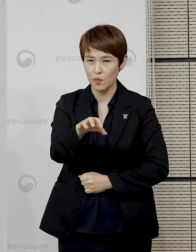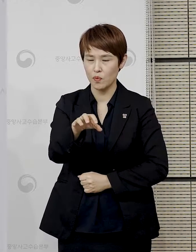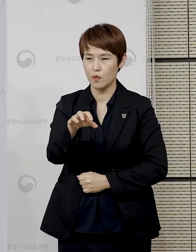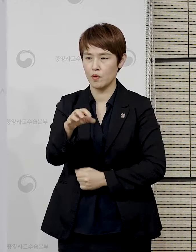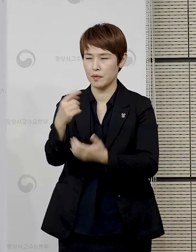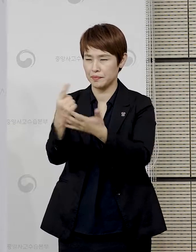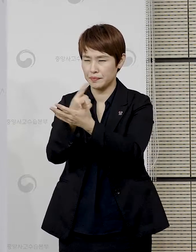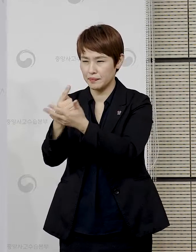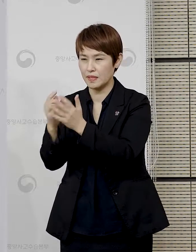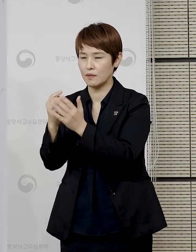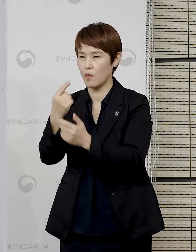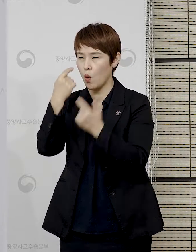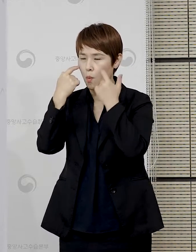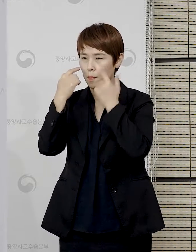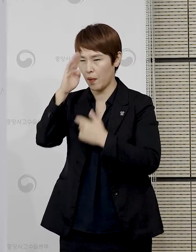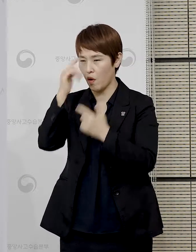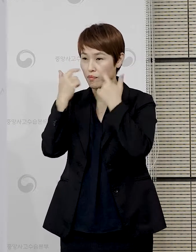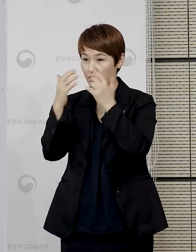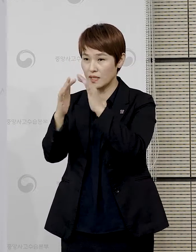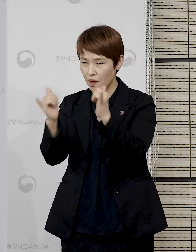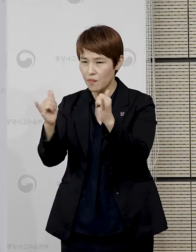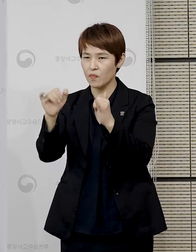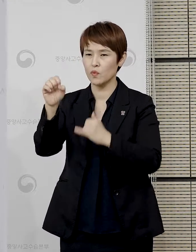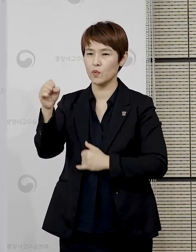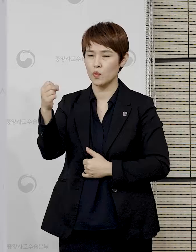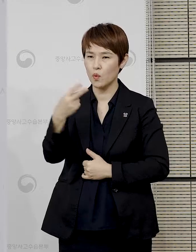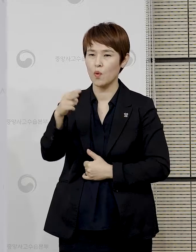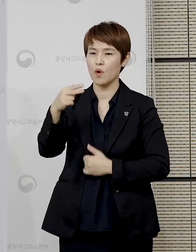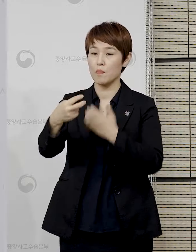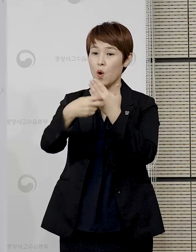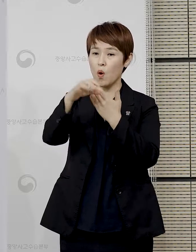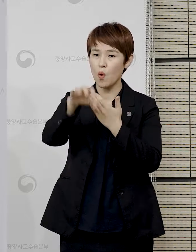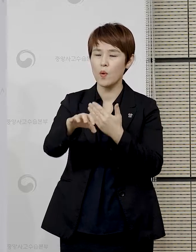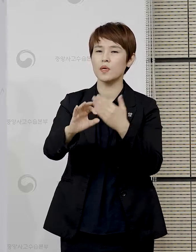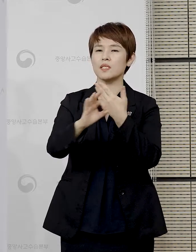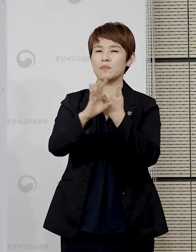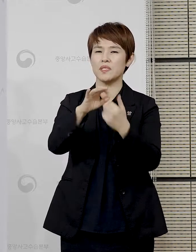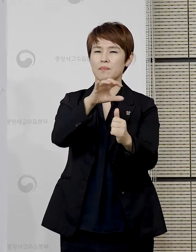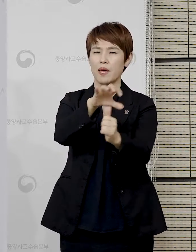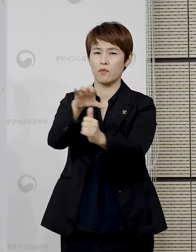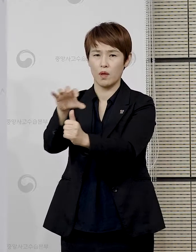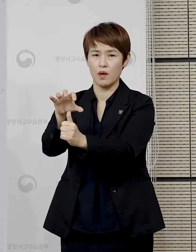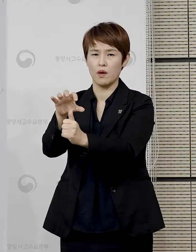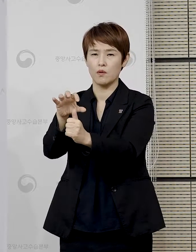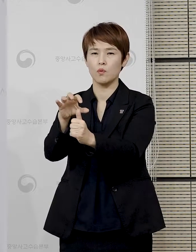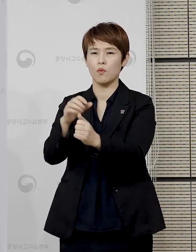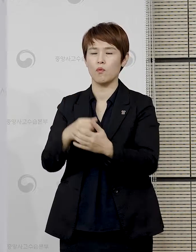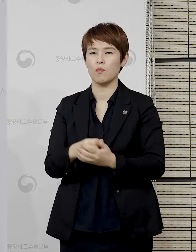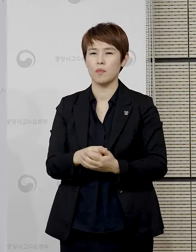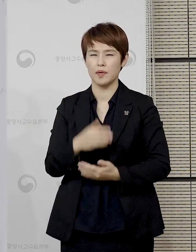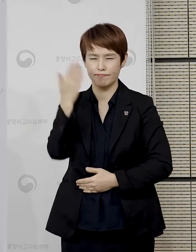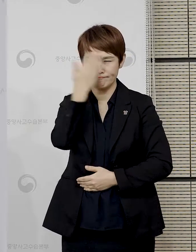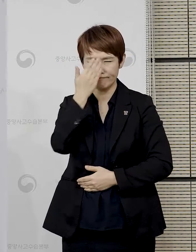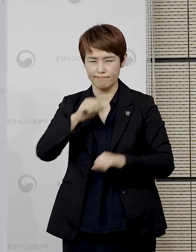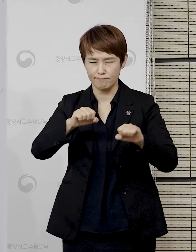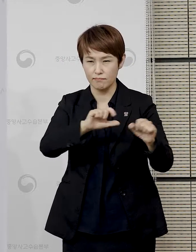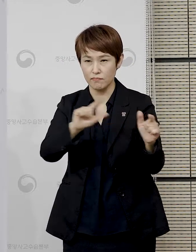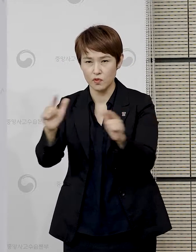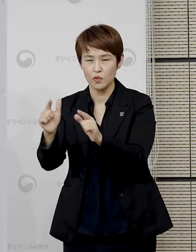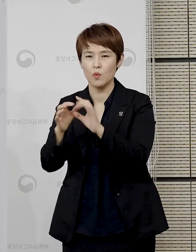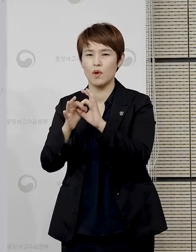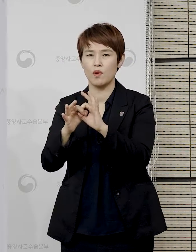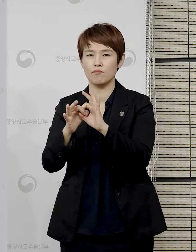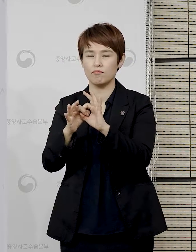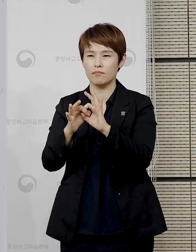접촉자가 발생한 의료기관의 임시 폐쇄나 소독 등 방역과 관련된 역할이 증대되고 있습니다. 이